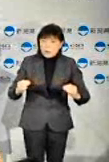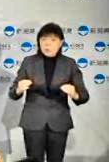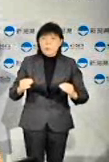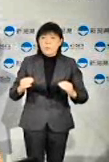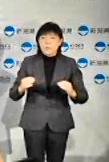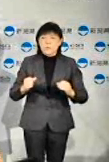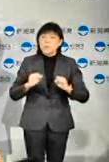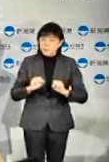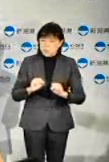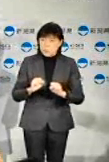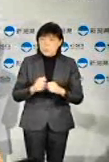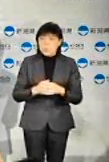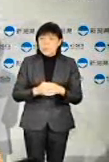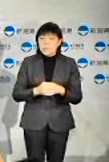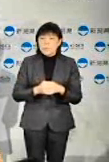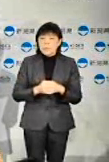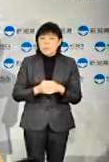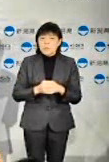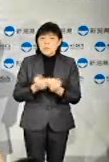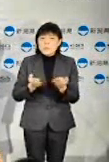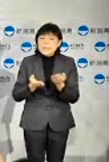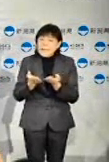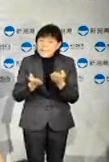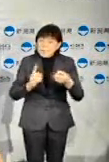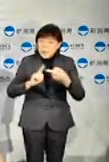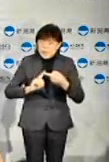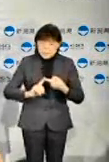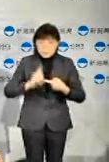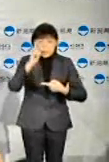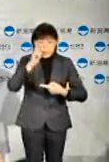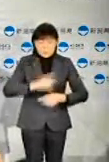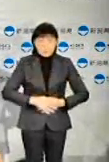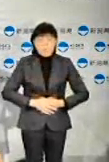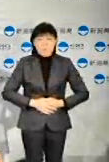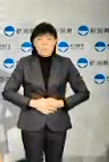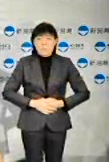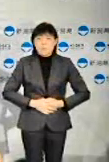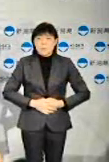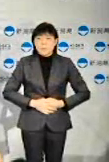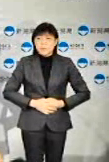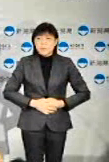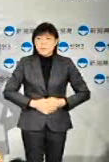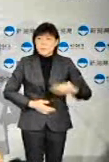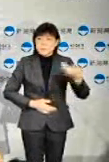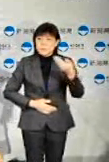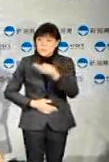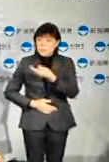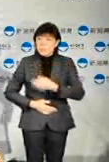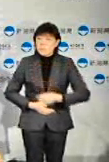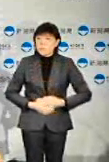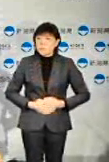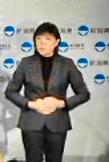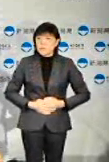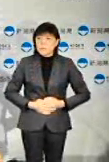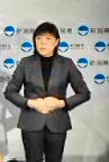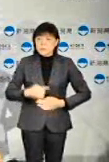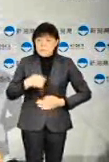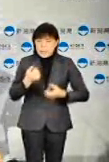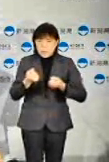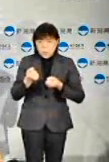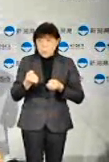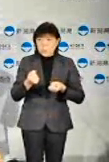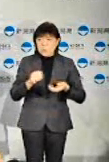がこう新潟にはすごく合ってると思いますけどね。 有償運送制度につい